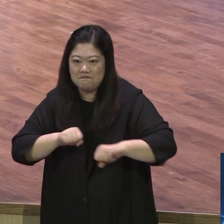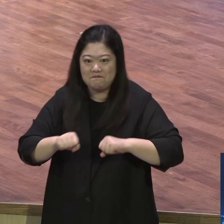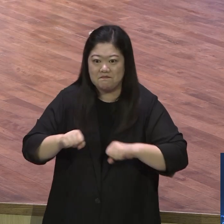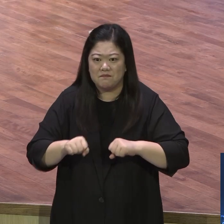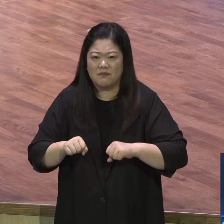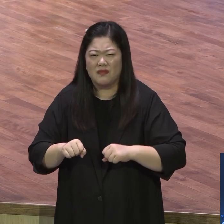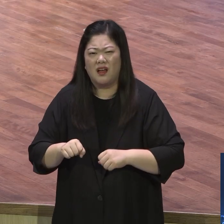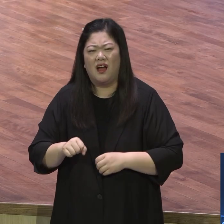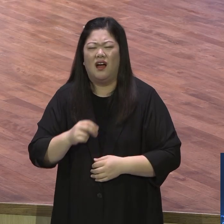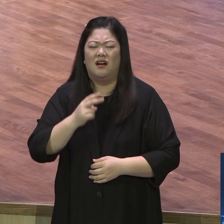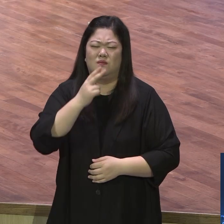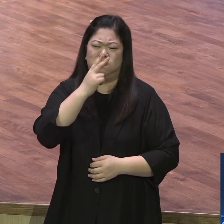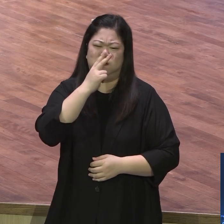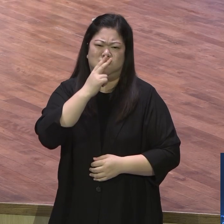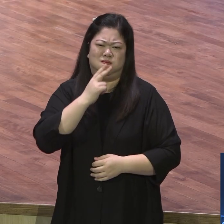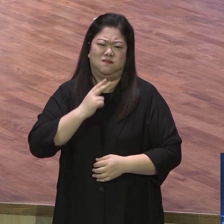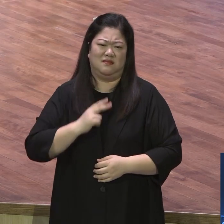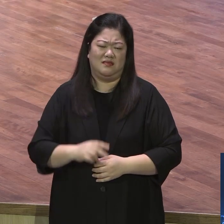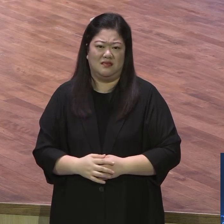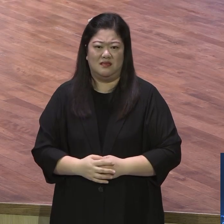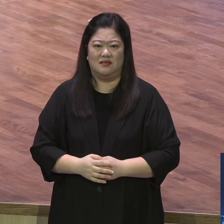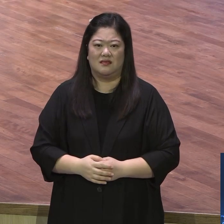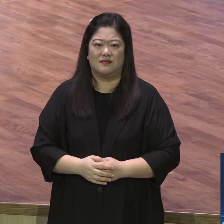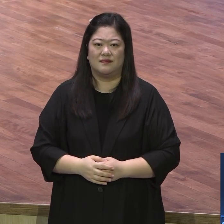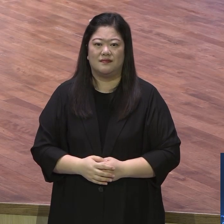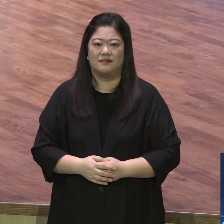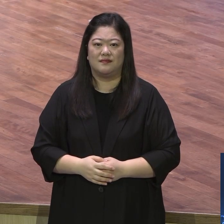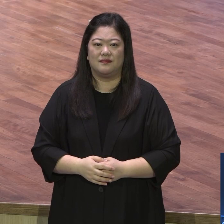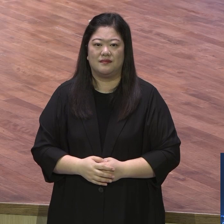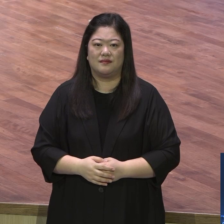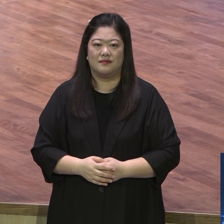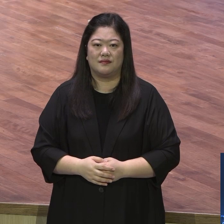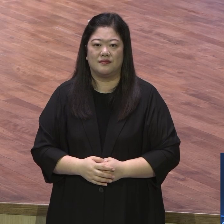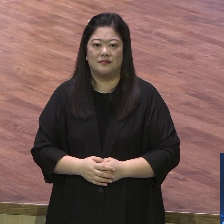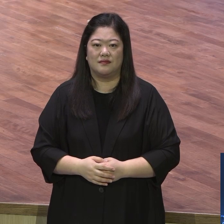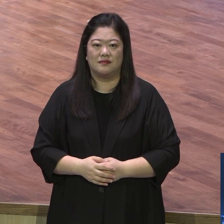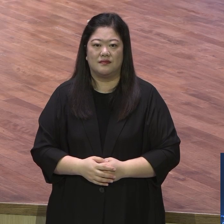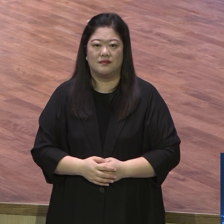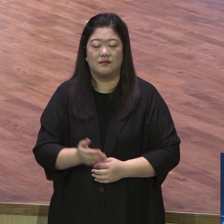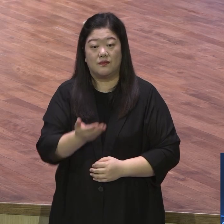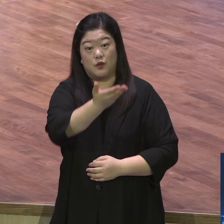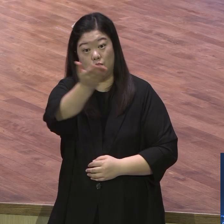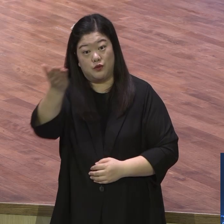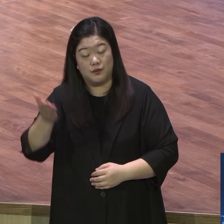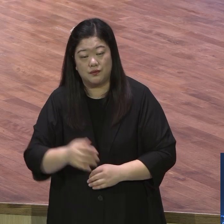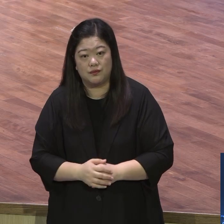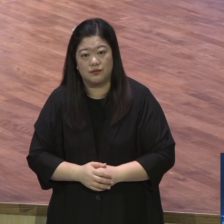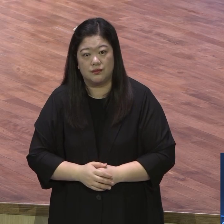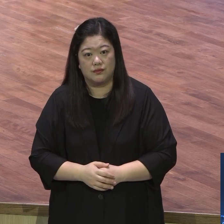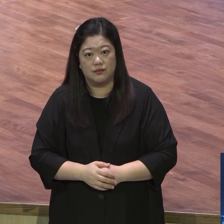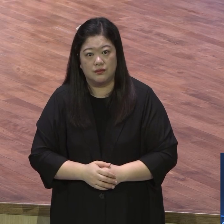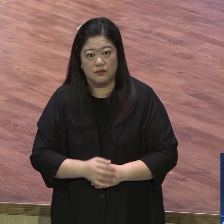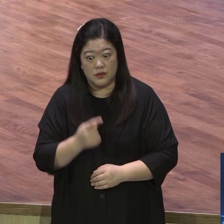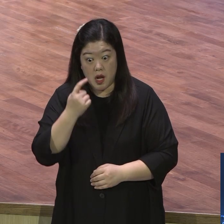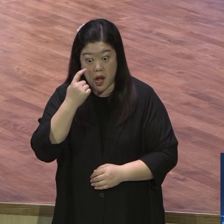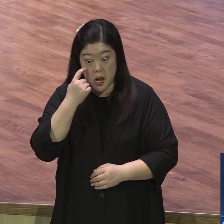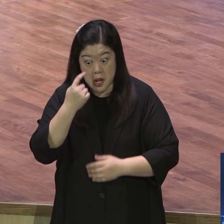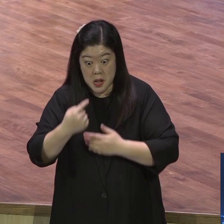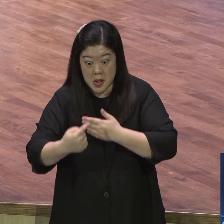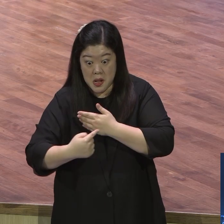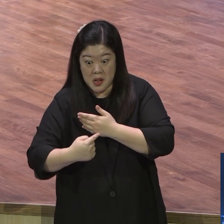눈앞에 보이는 것에 자고 우면하지 마시고